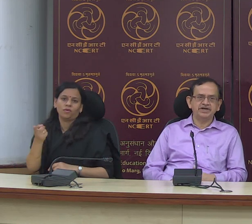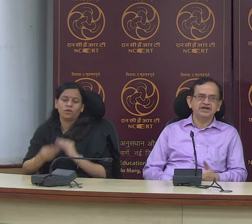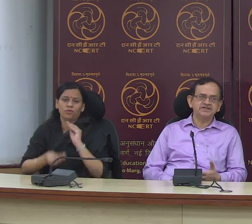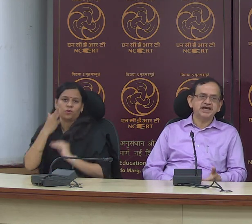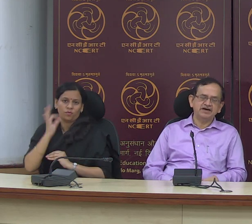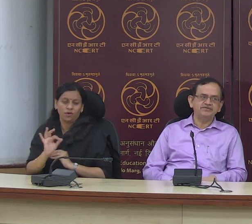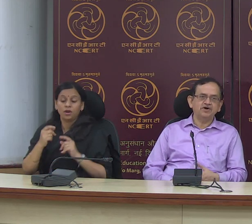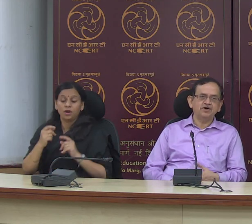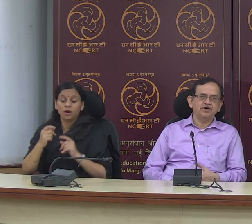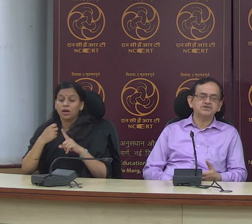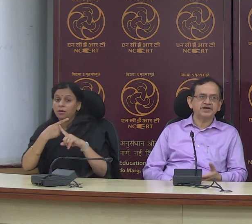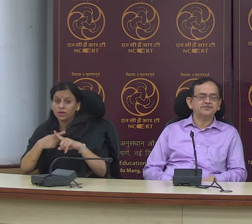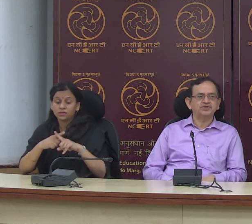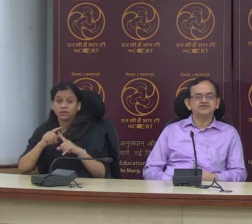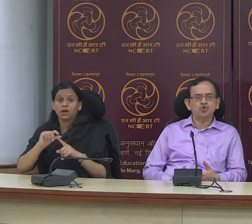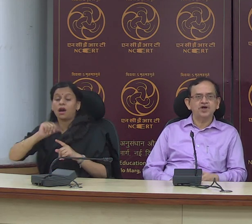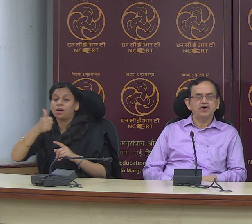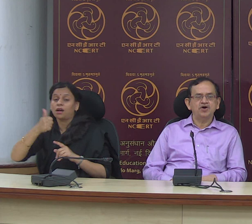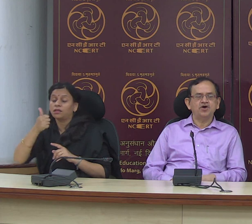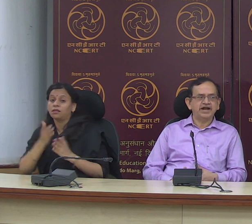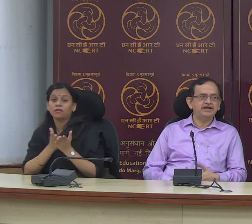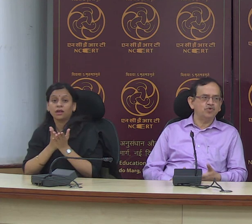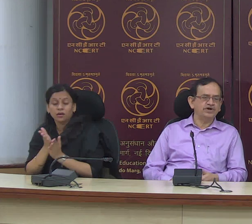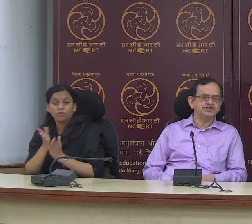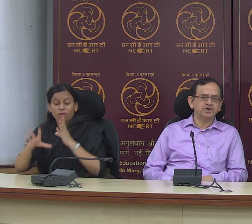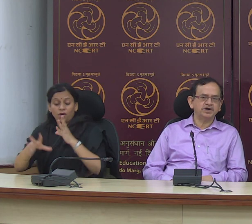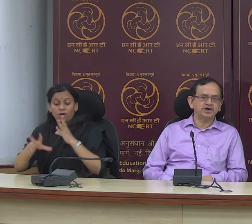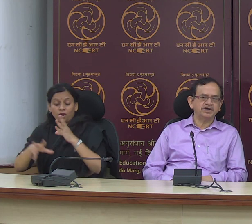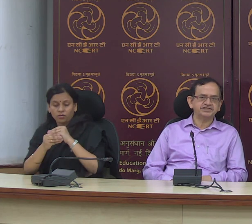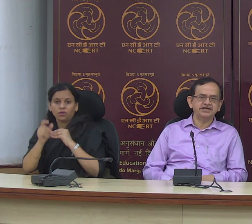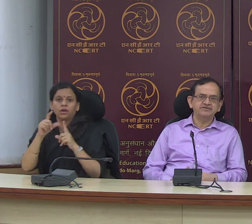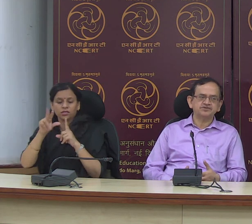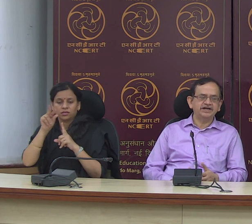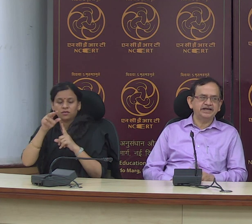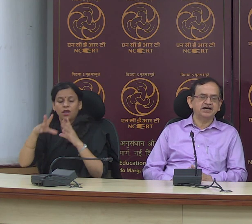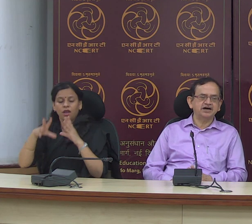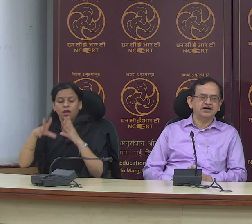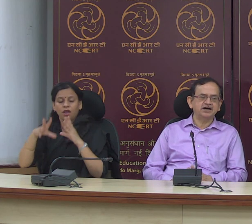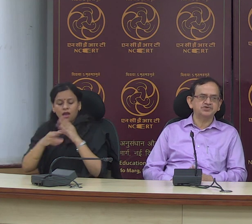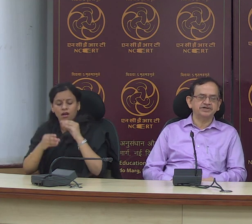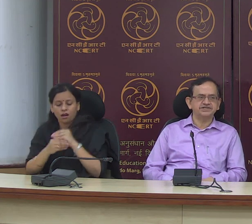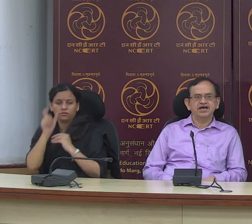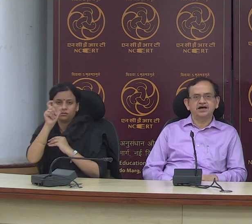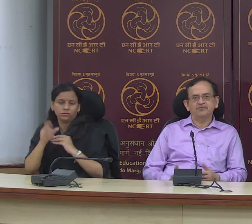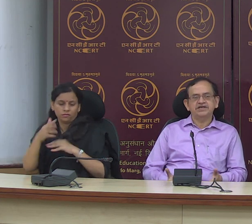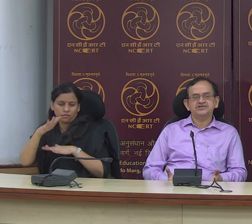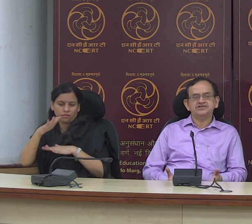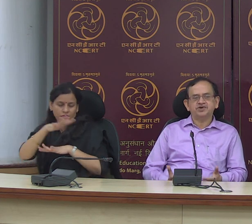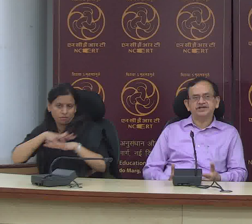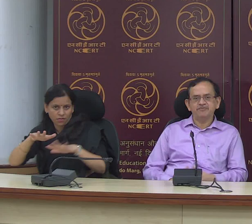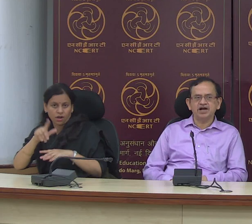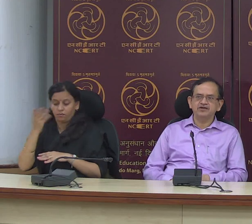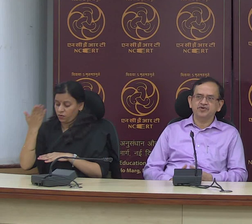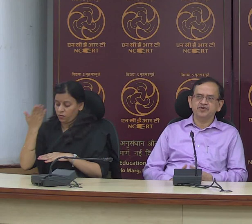इम्पेयरमेंट. इसके अलावा वील ऑल्सो एक्सप्लोर द स्कोप ऑफ एडिंग मोर वर्ड्स टू आर डिक्शनरी विच इज़ ऑलरेडी 10,000 words. बेस्ड